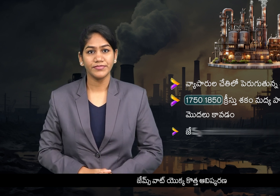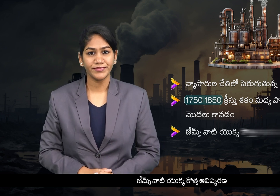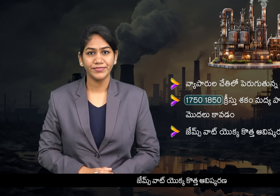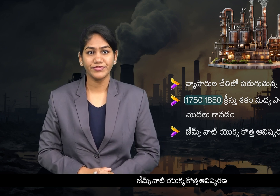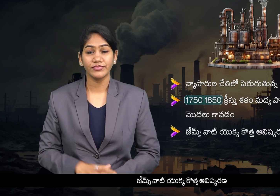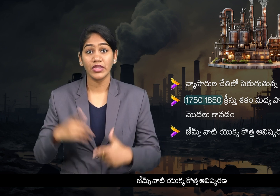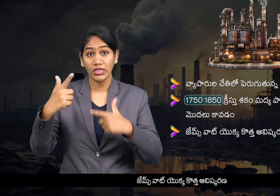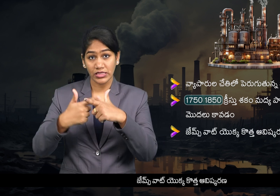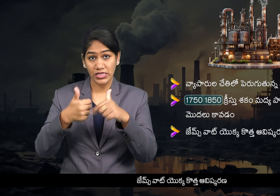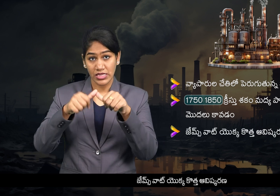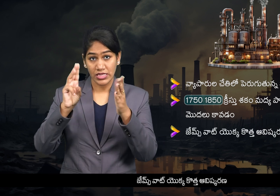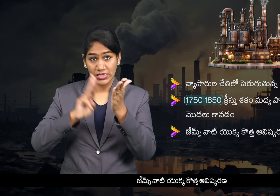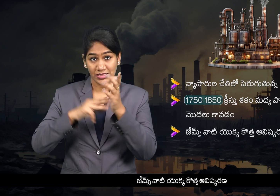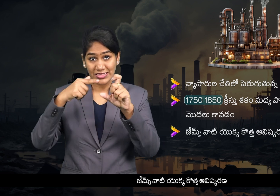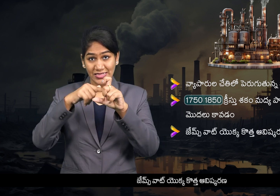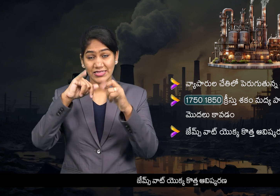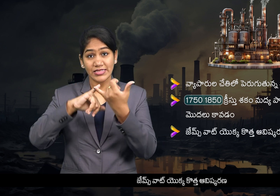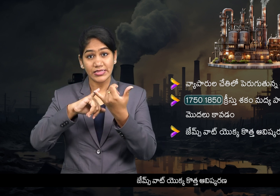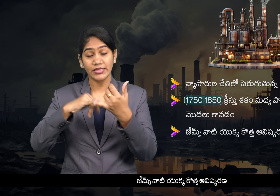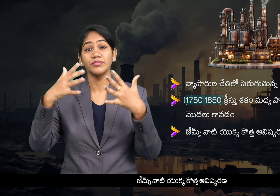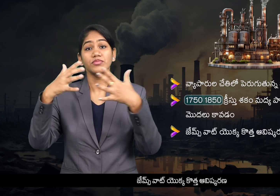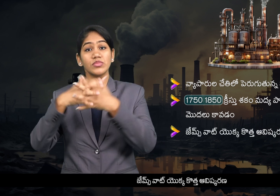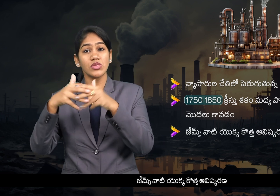జేమ్స్ వాట్ యొక్క కొత్త ఆవిష్కరణ,